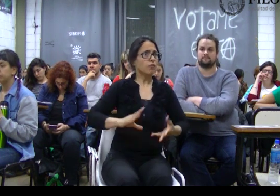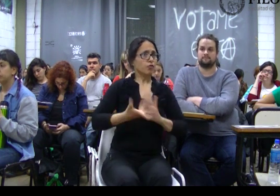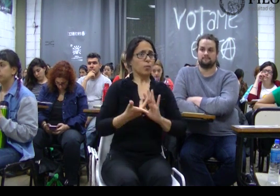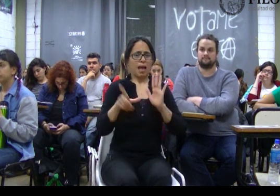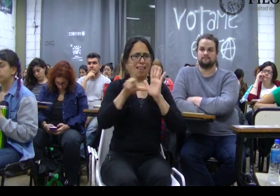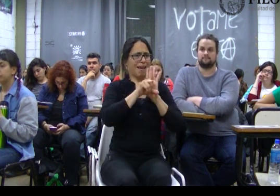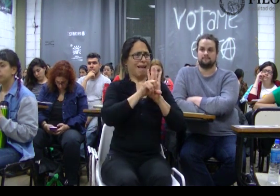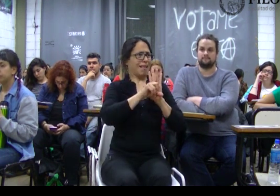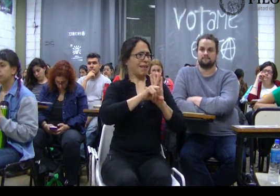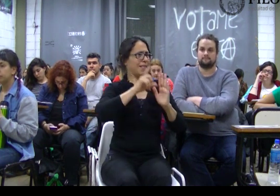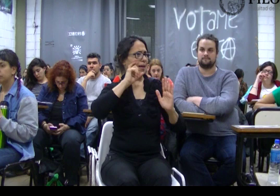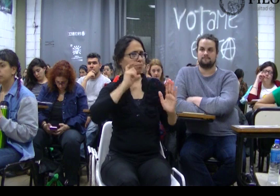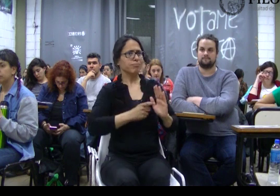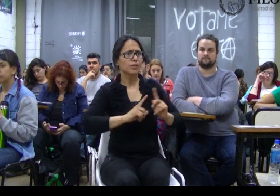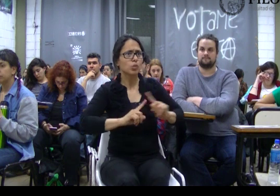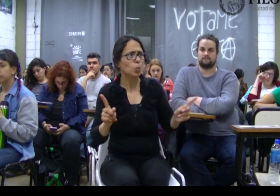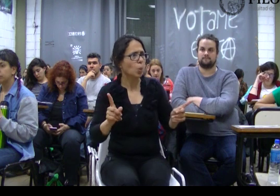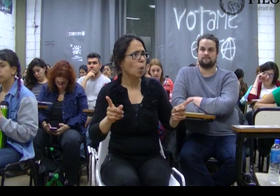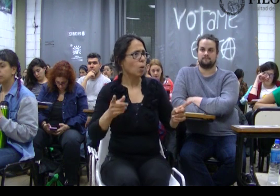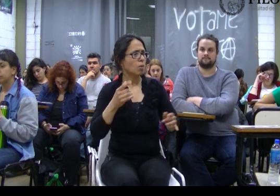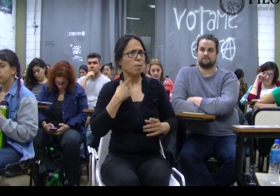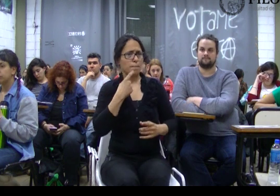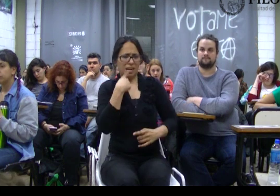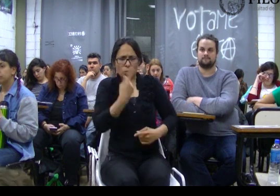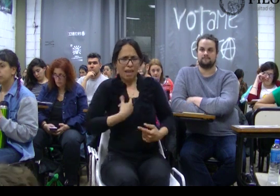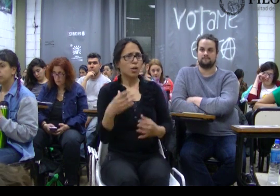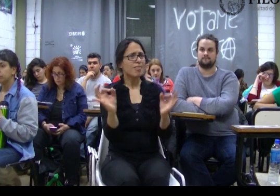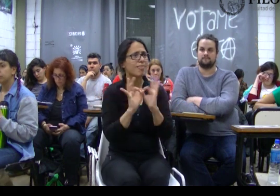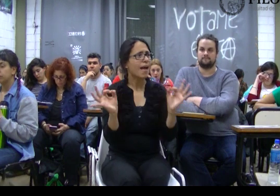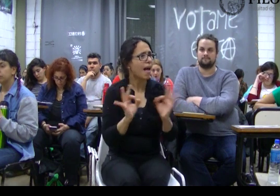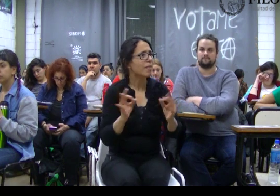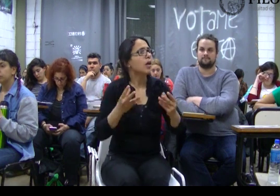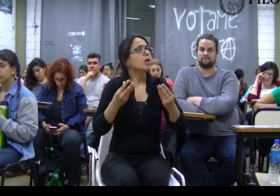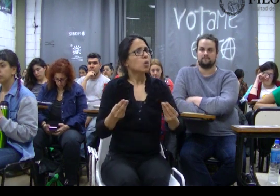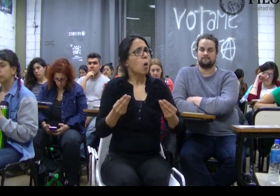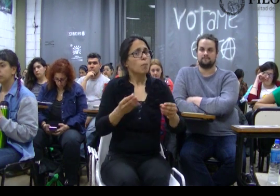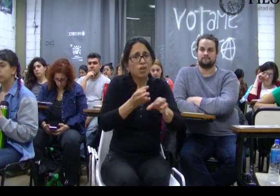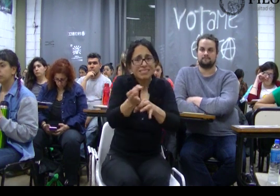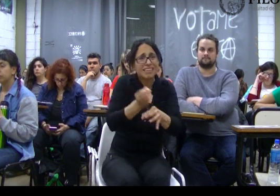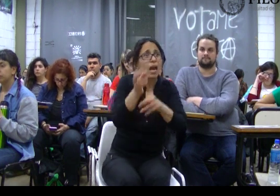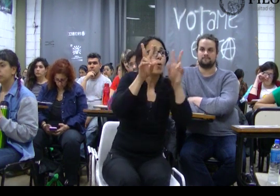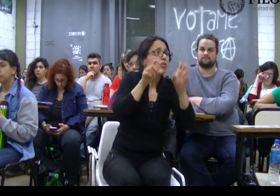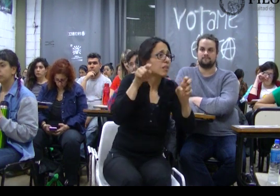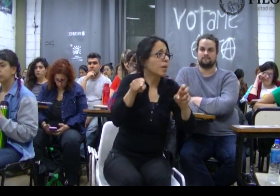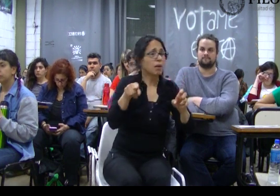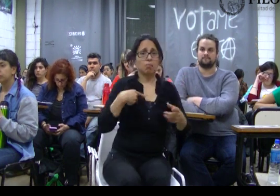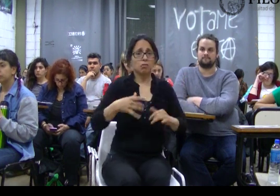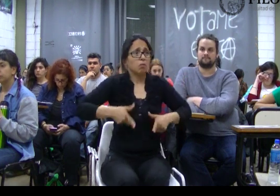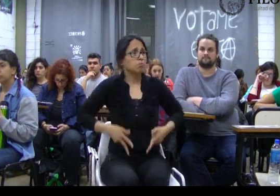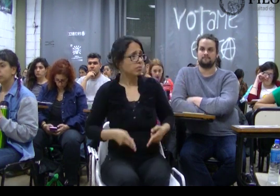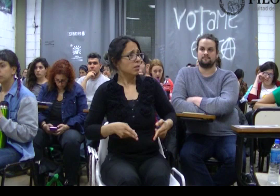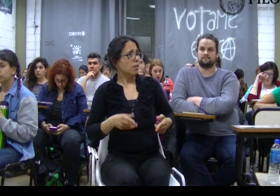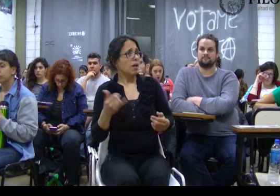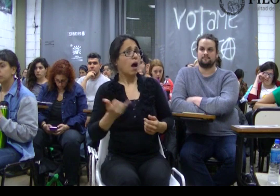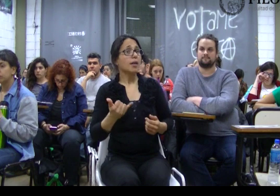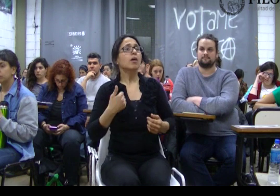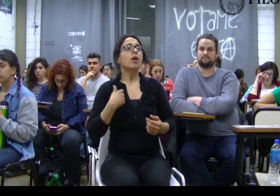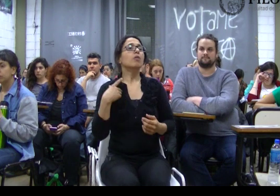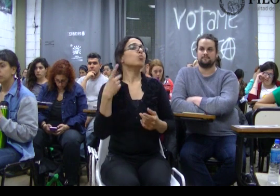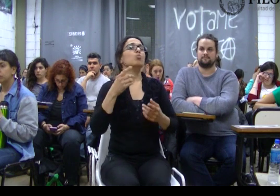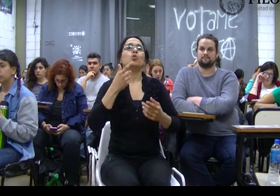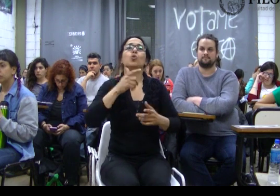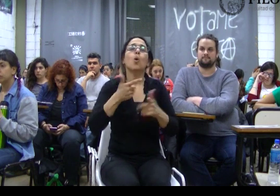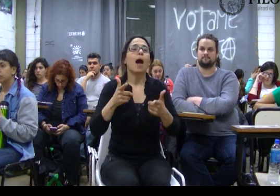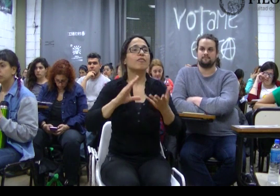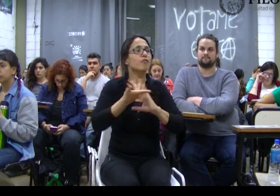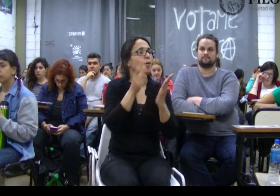¿no? Para hablarlo claramente. Pero sabemos que sucede, no tenemos estadísticas al respecto, pero sucede,